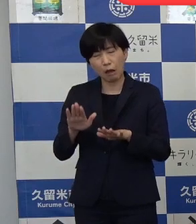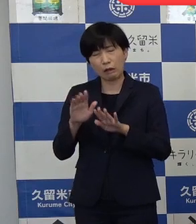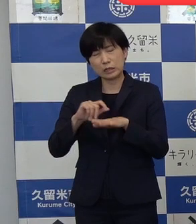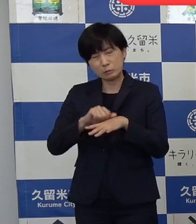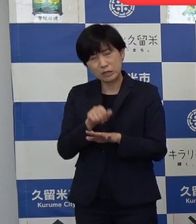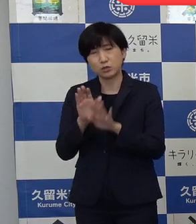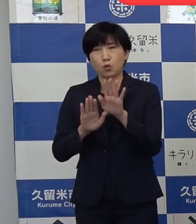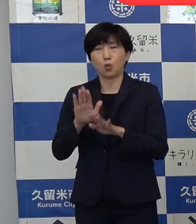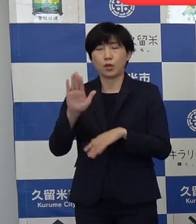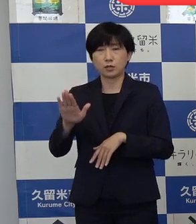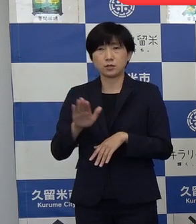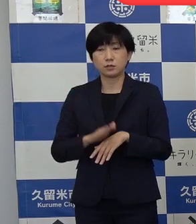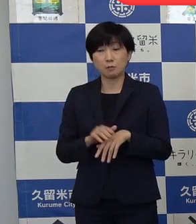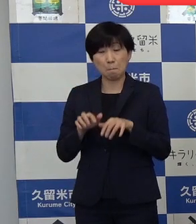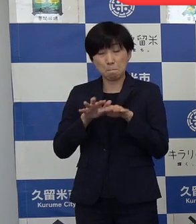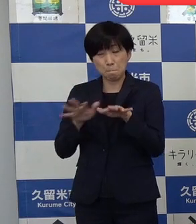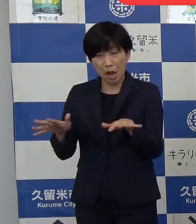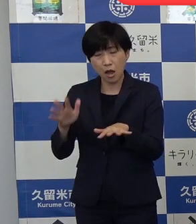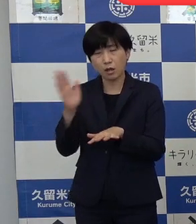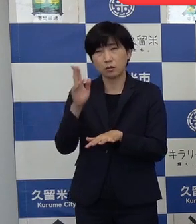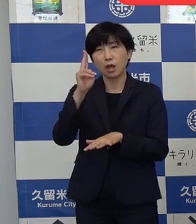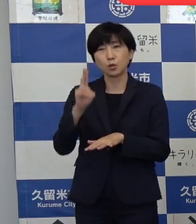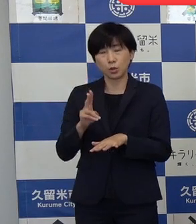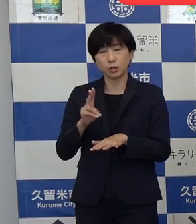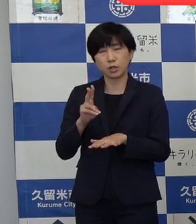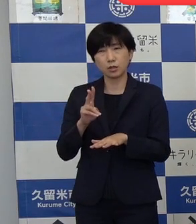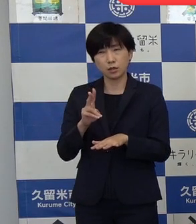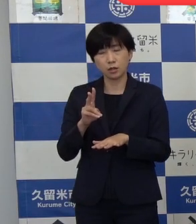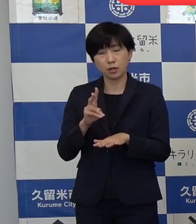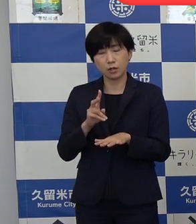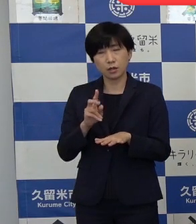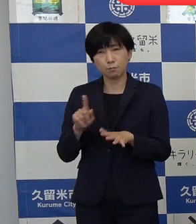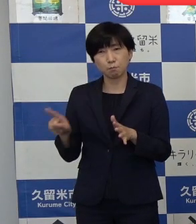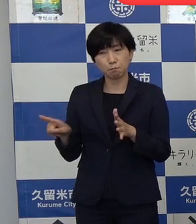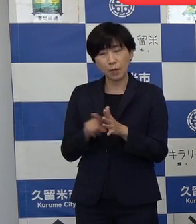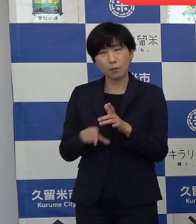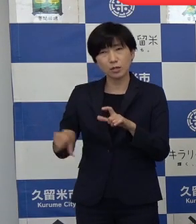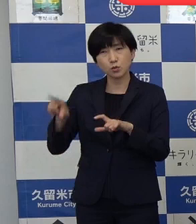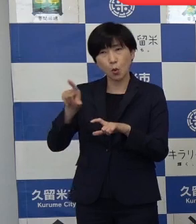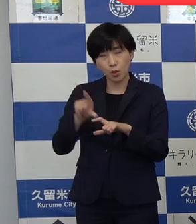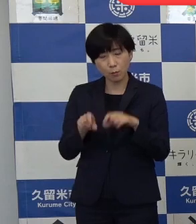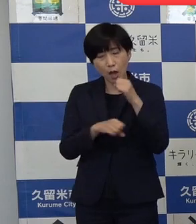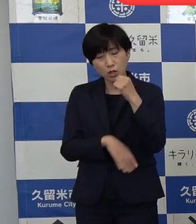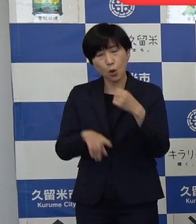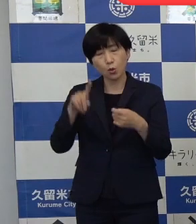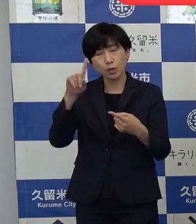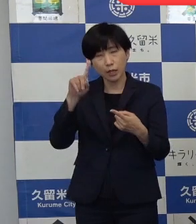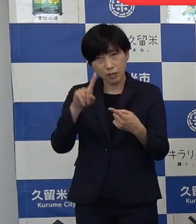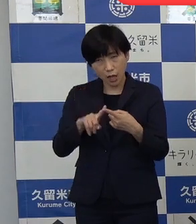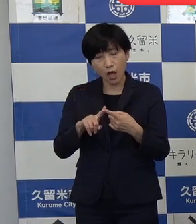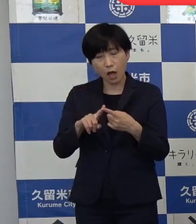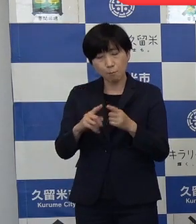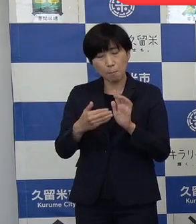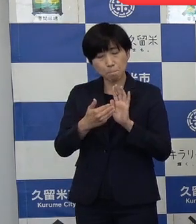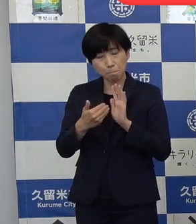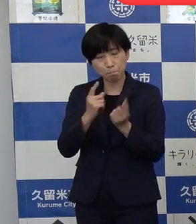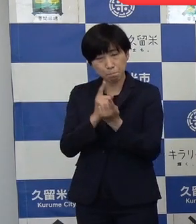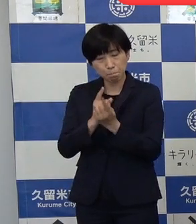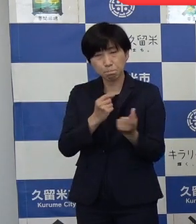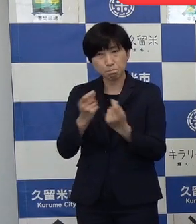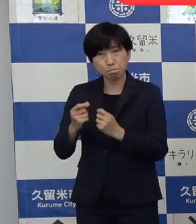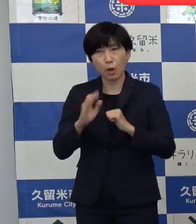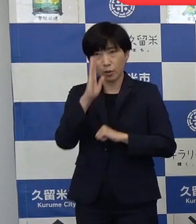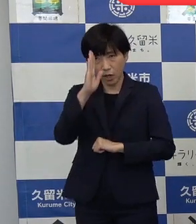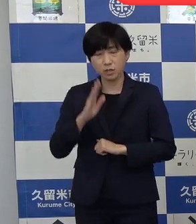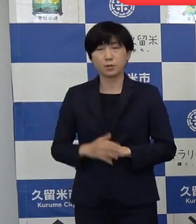です。感染を広げないためにこれ以上基本的な感染対策を徹底してやっていただきたいと思